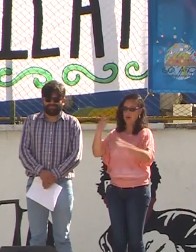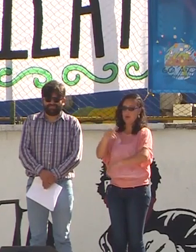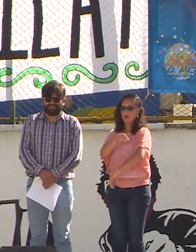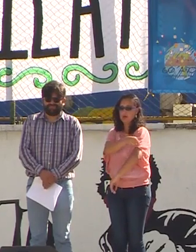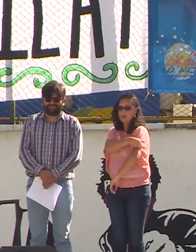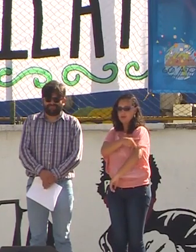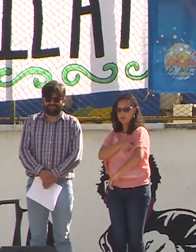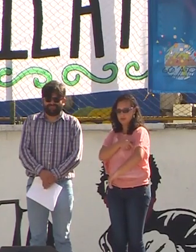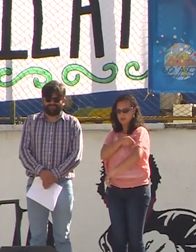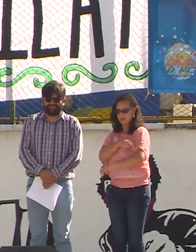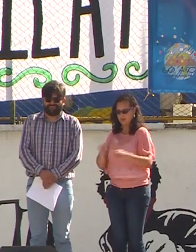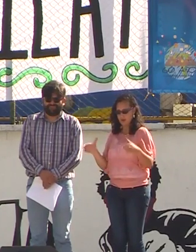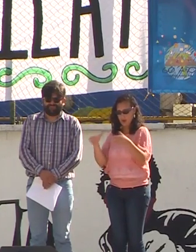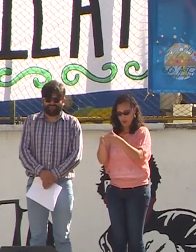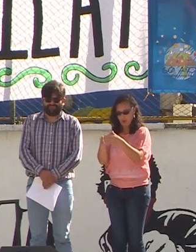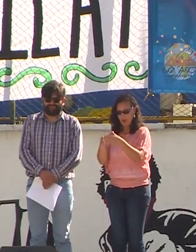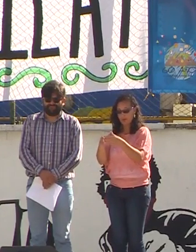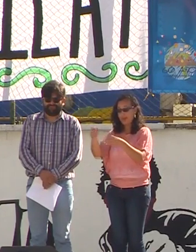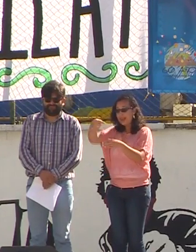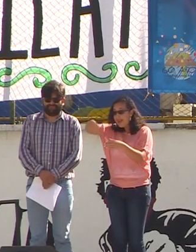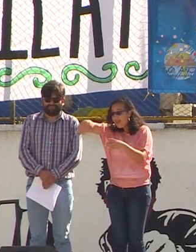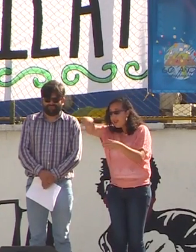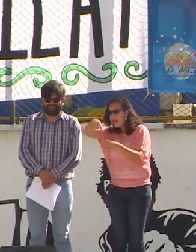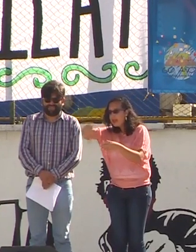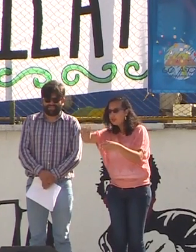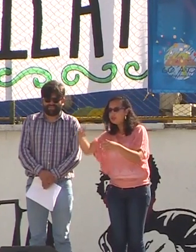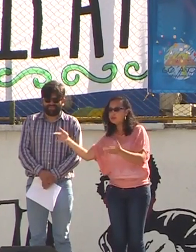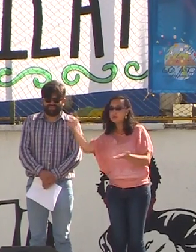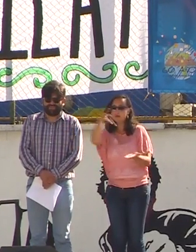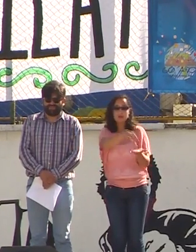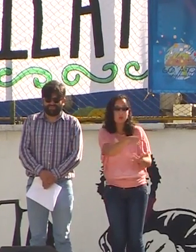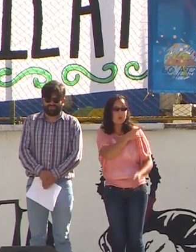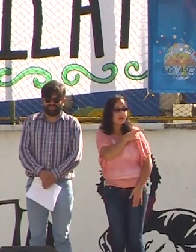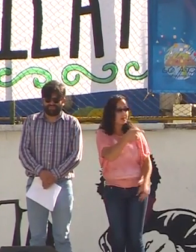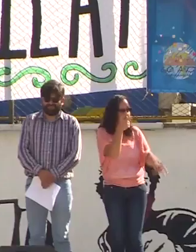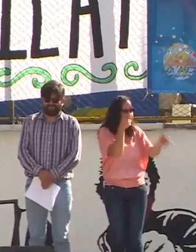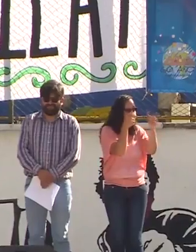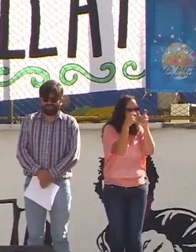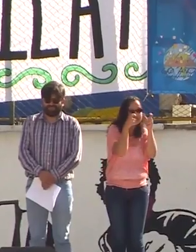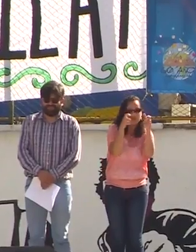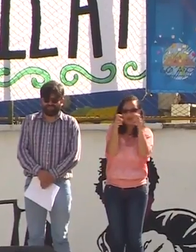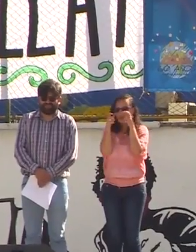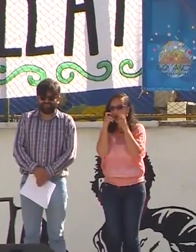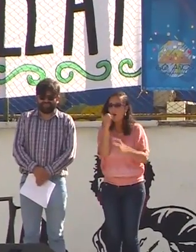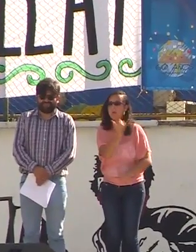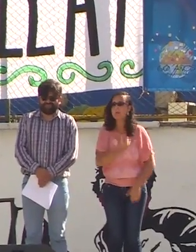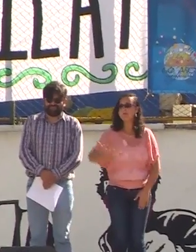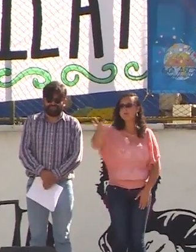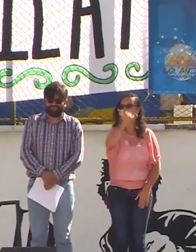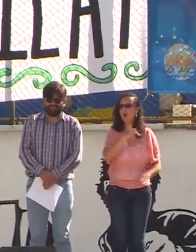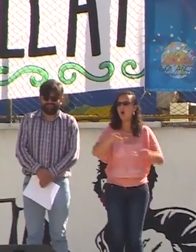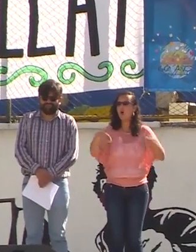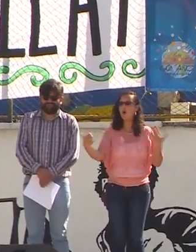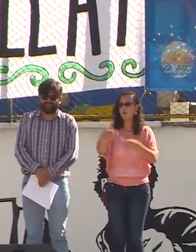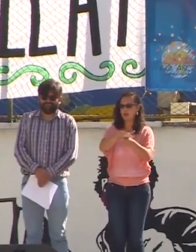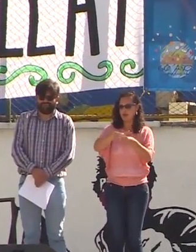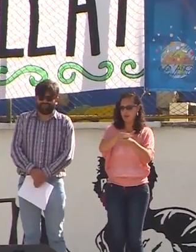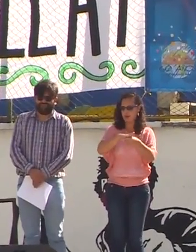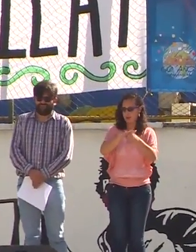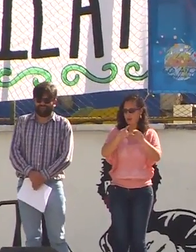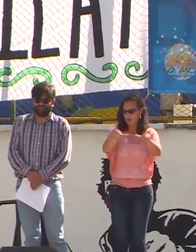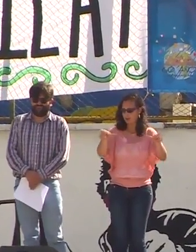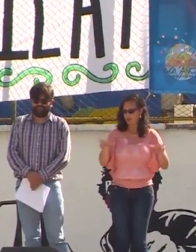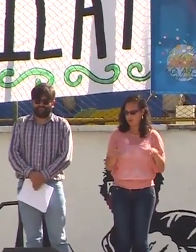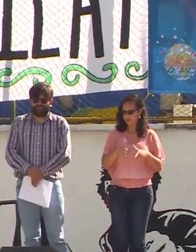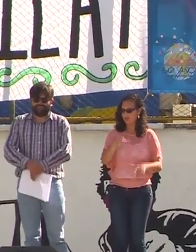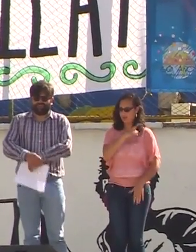universidad, que viene a constatar si cumplimos con las condiciones que nos fueron